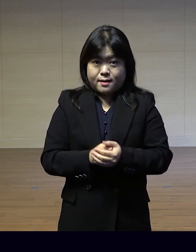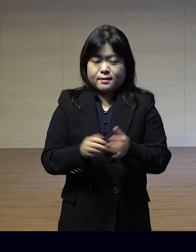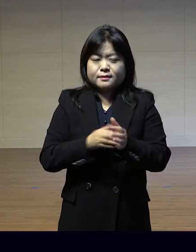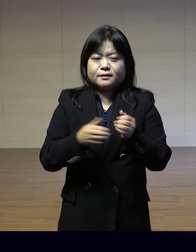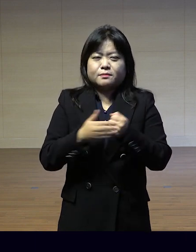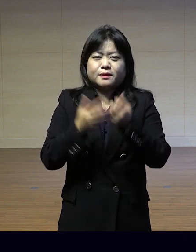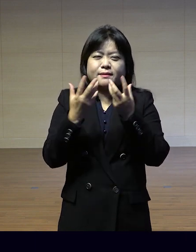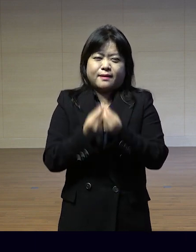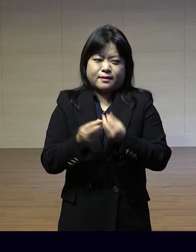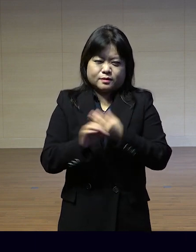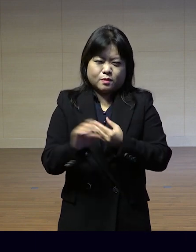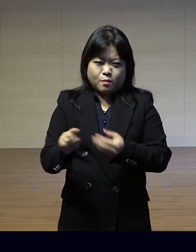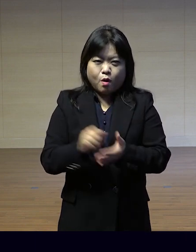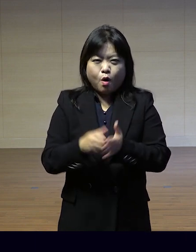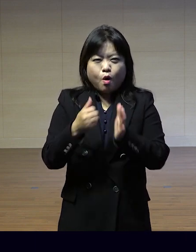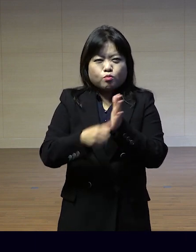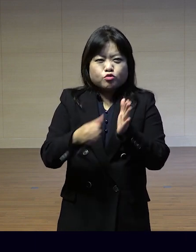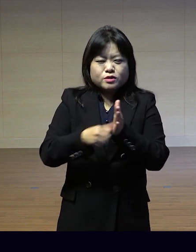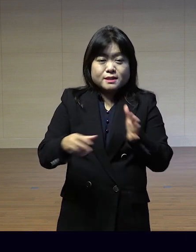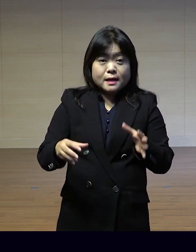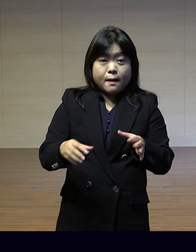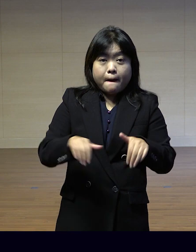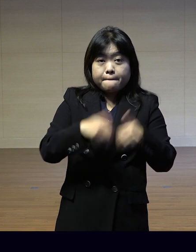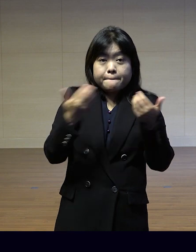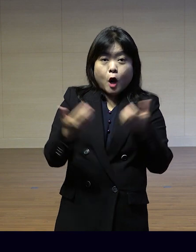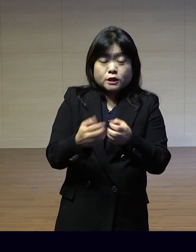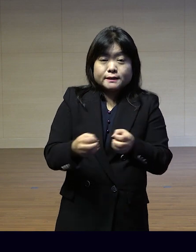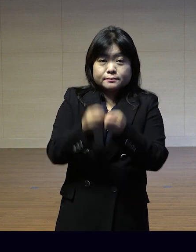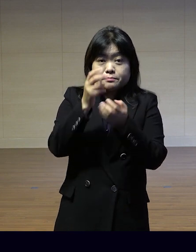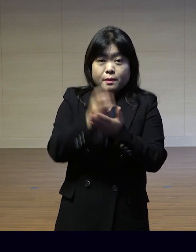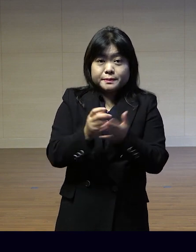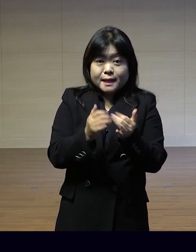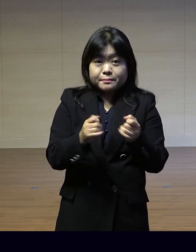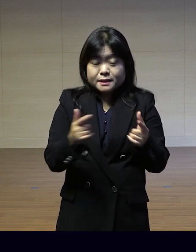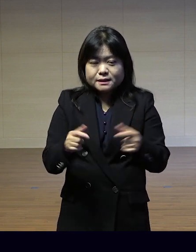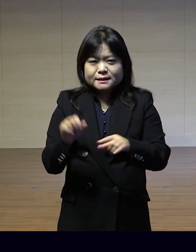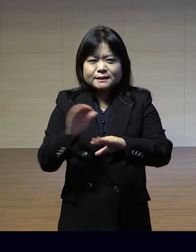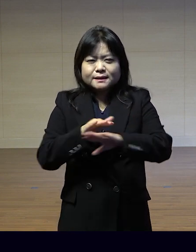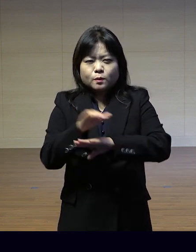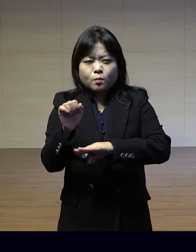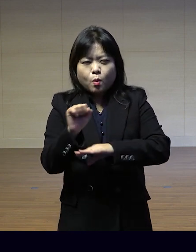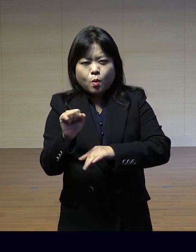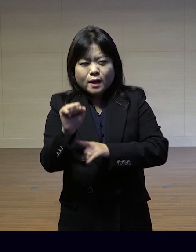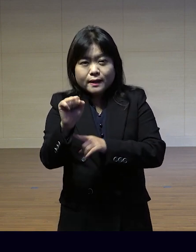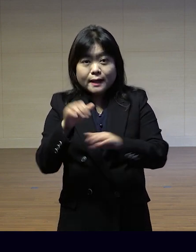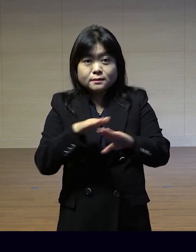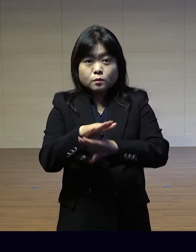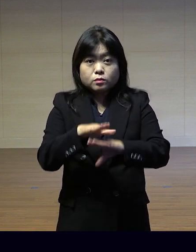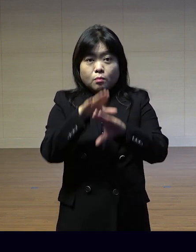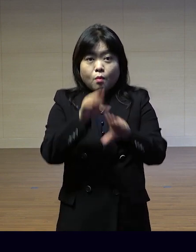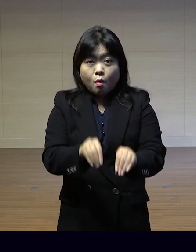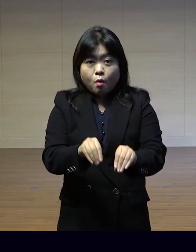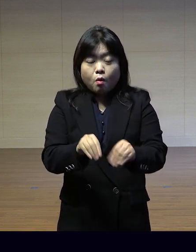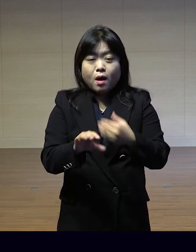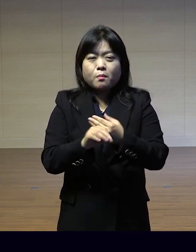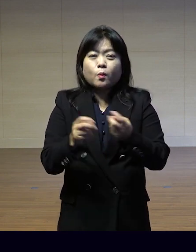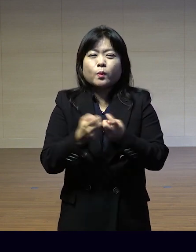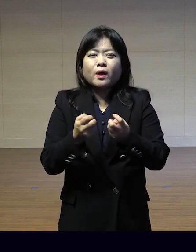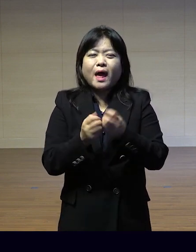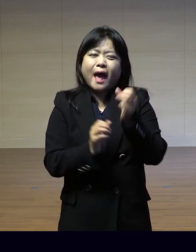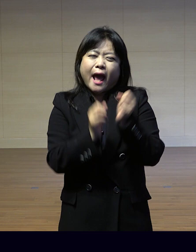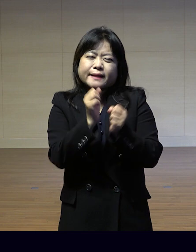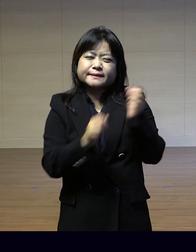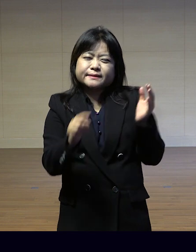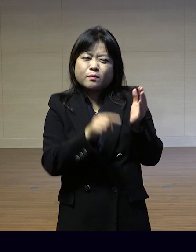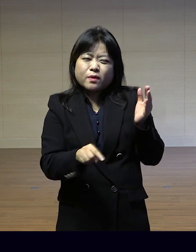예를 들면 물질 변증법론자들은 예를 들면 우리가 자동차를 몰고 가다가 자동차가 서버리잖아요. 그러면 엔진